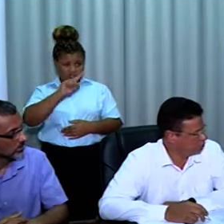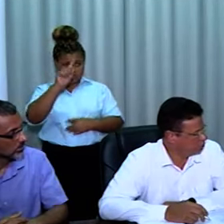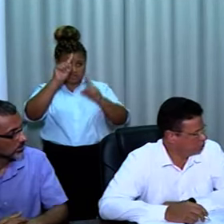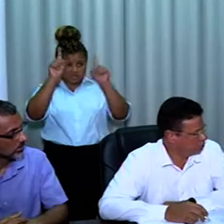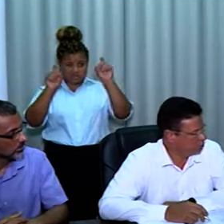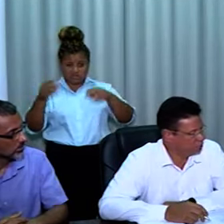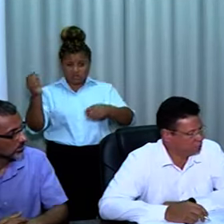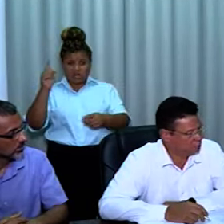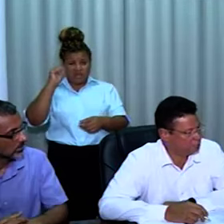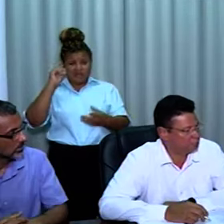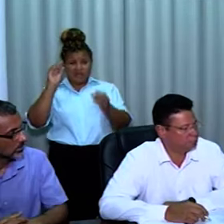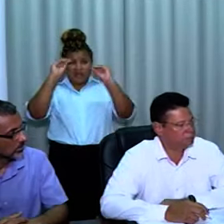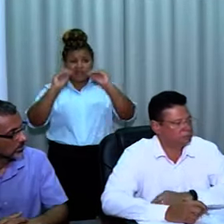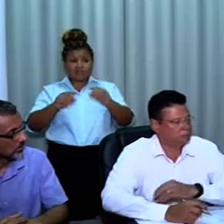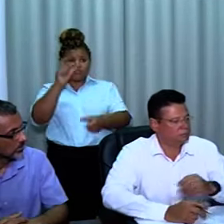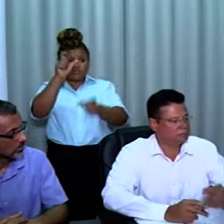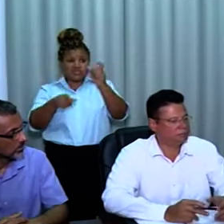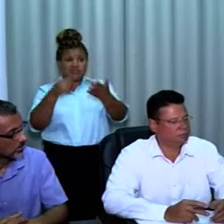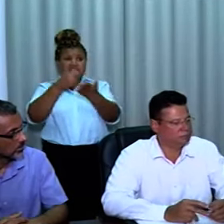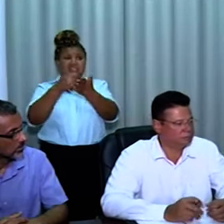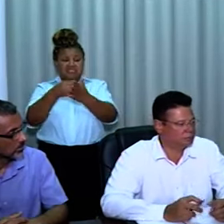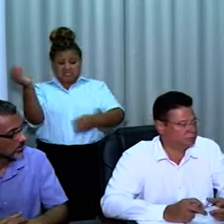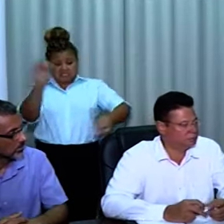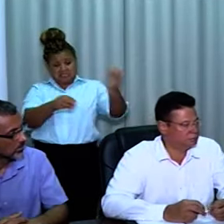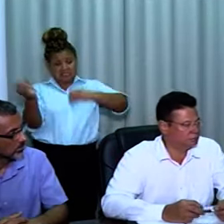ça y a des nous contrôle mais seulement notre conseil ben du monde c'est